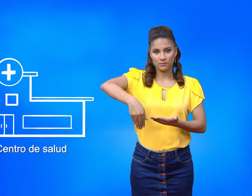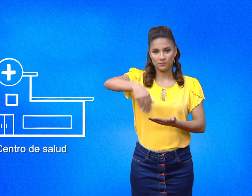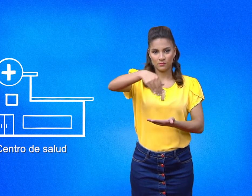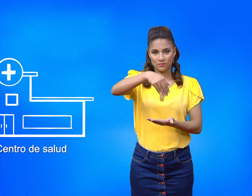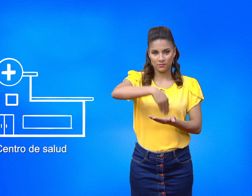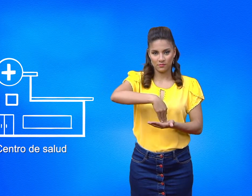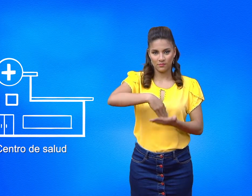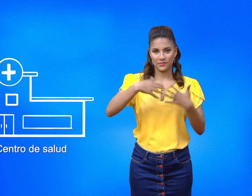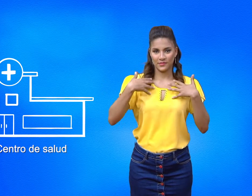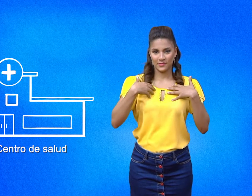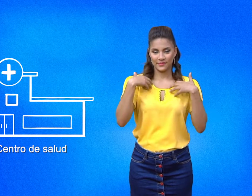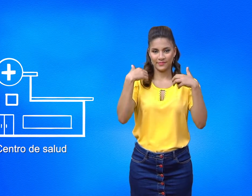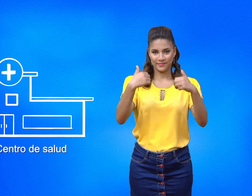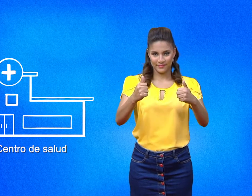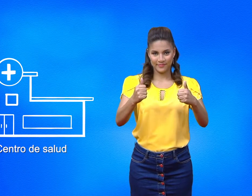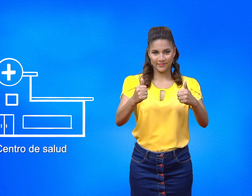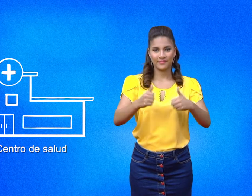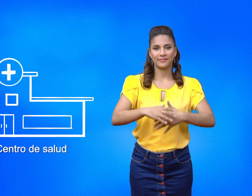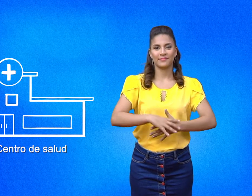centro de salud